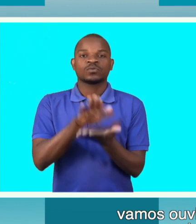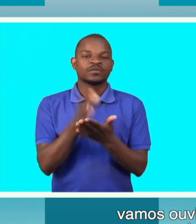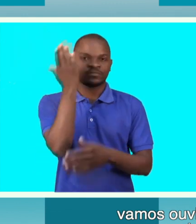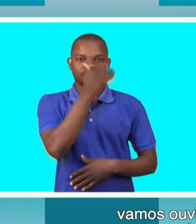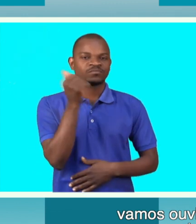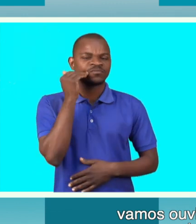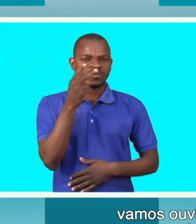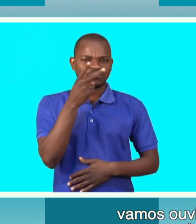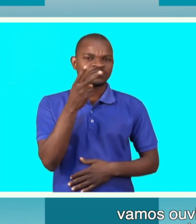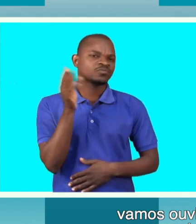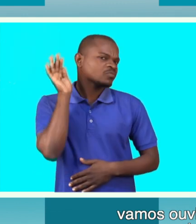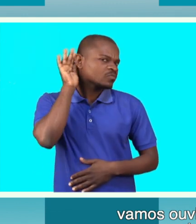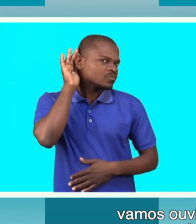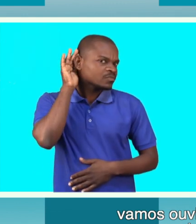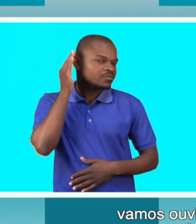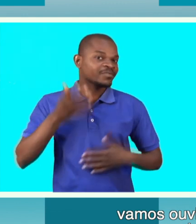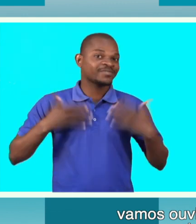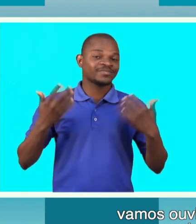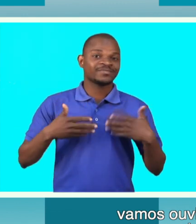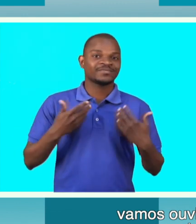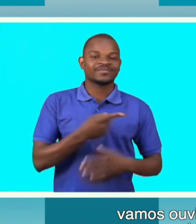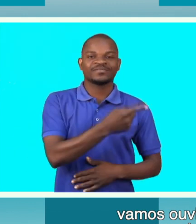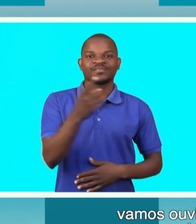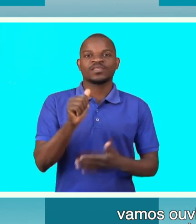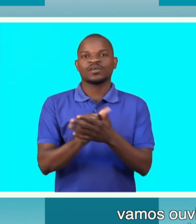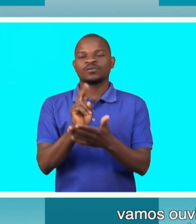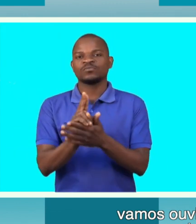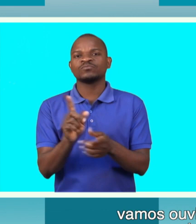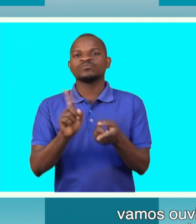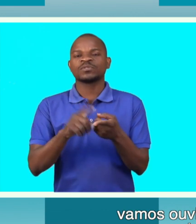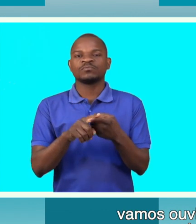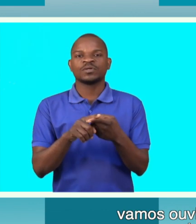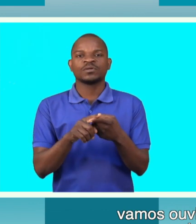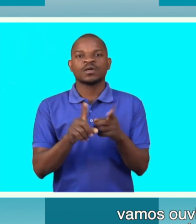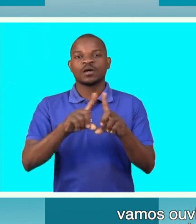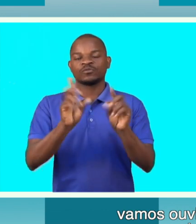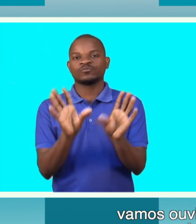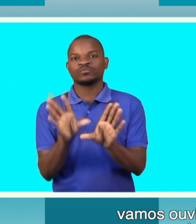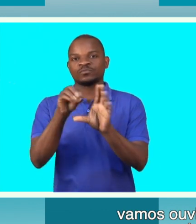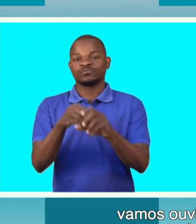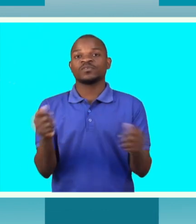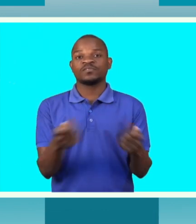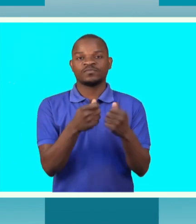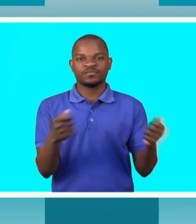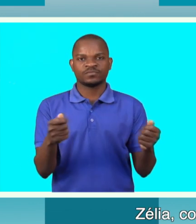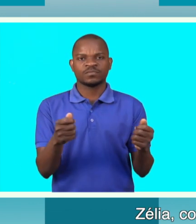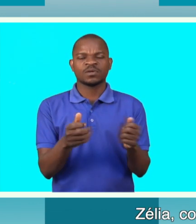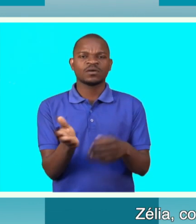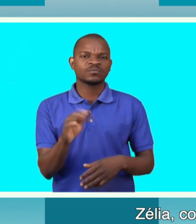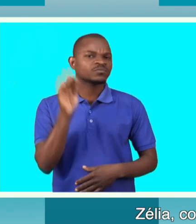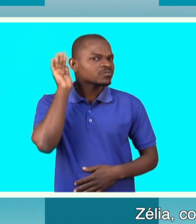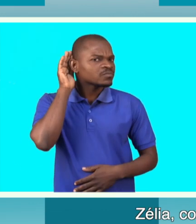dos atletas e não só para se perceber melhor do envolvimento neste festival.